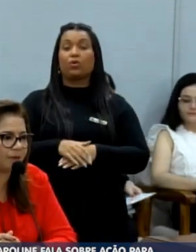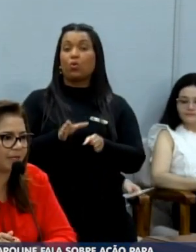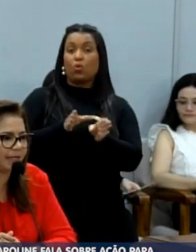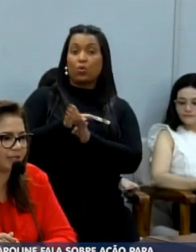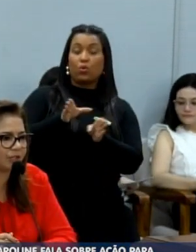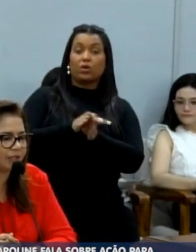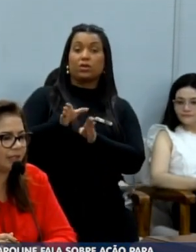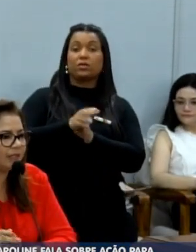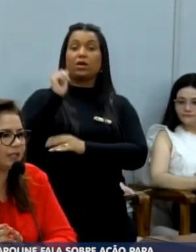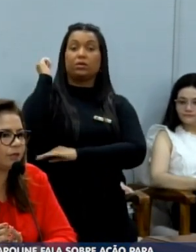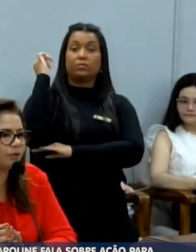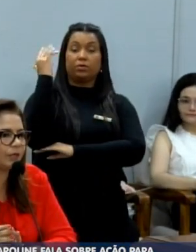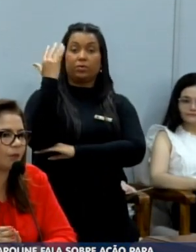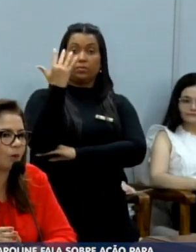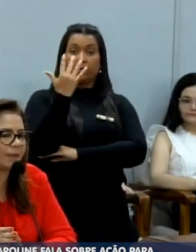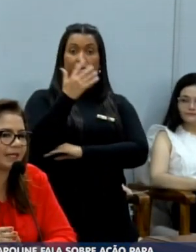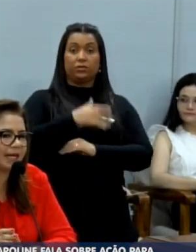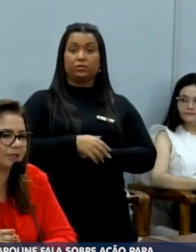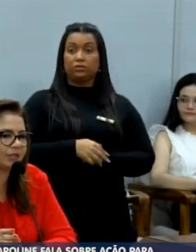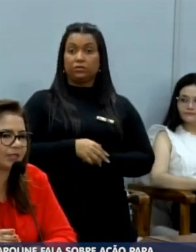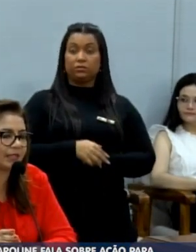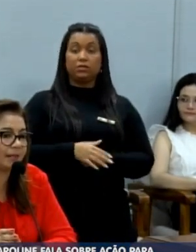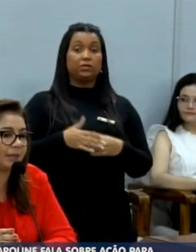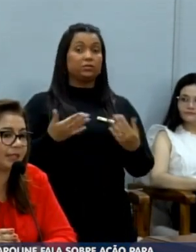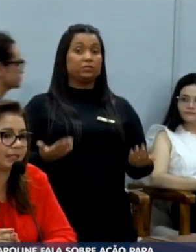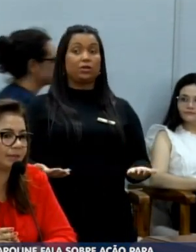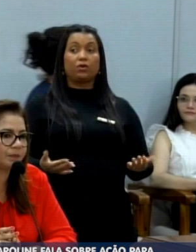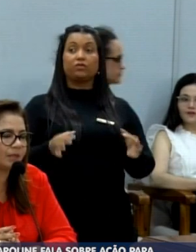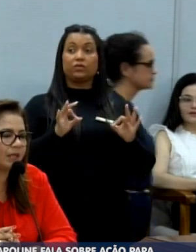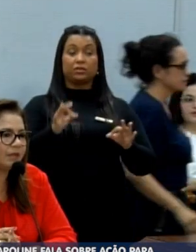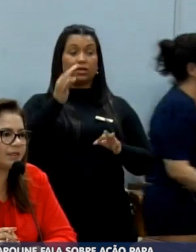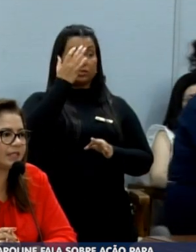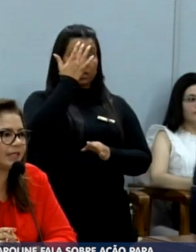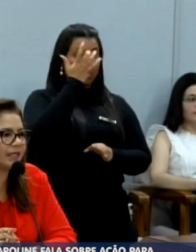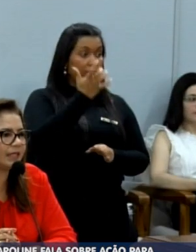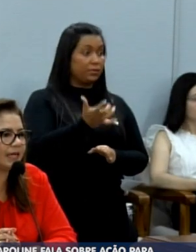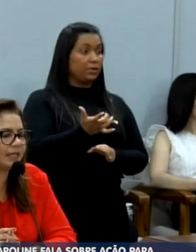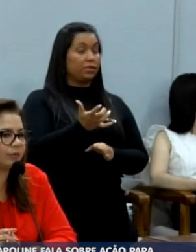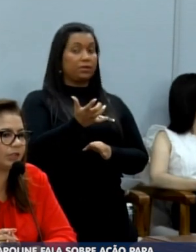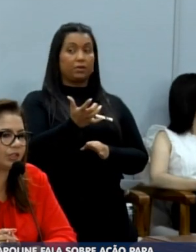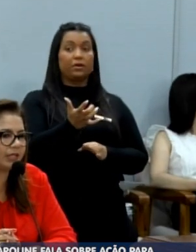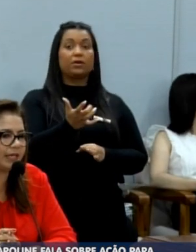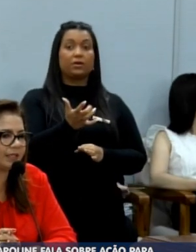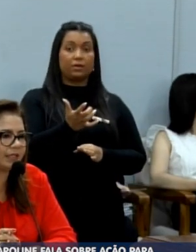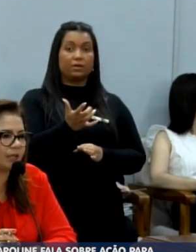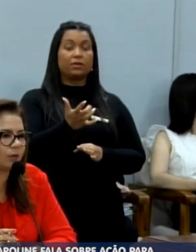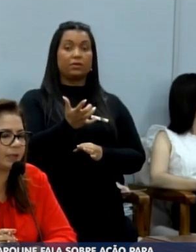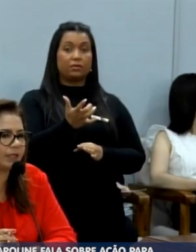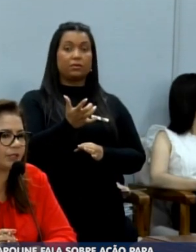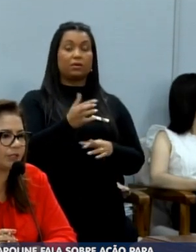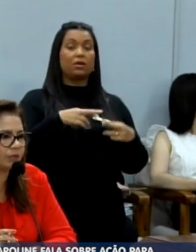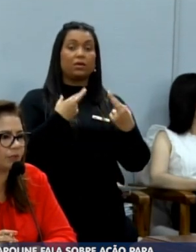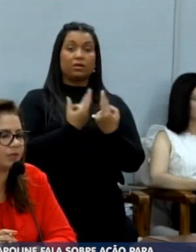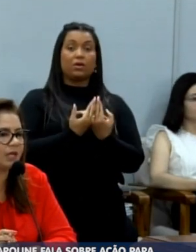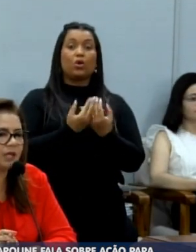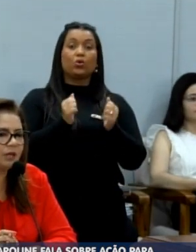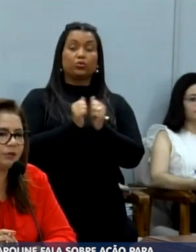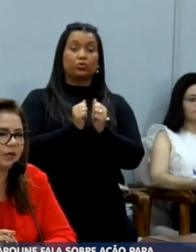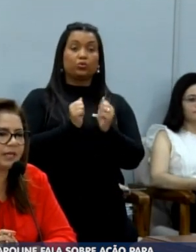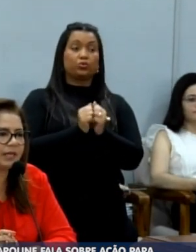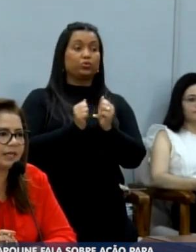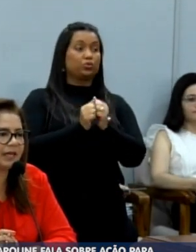pelo meio ambiente. Então, ficou combinado de ser amanhã, vai ser ali no Anchieta, na Companhia de